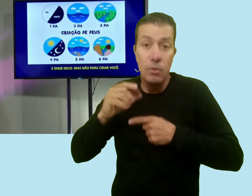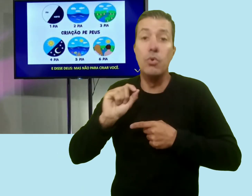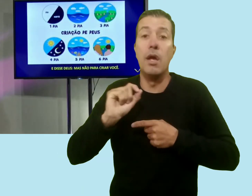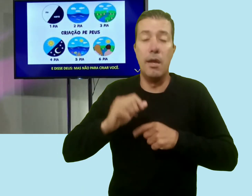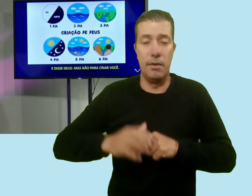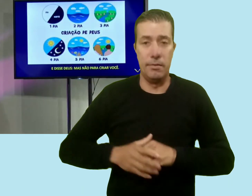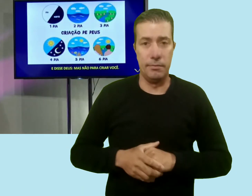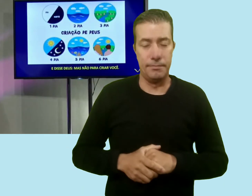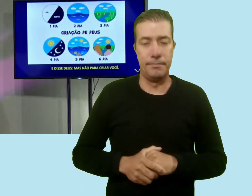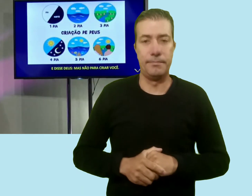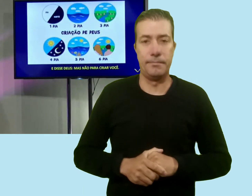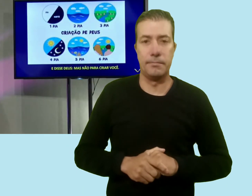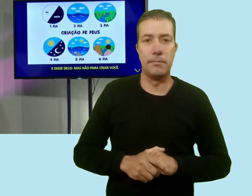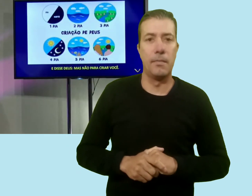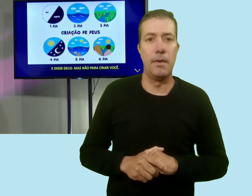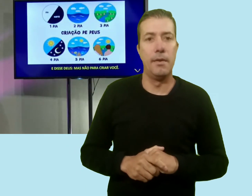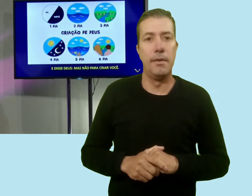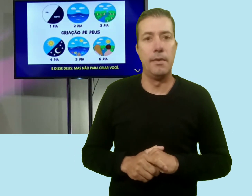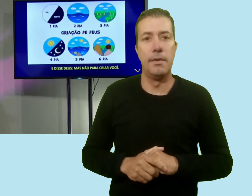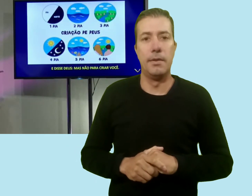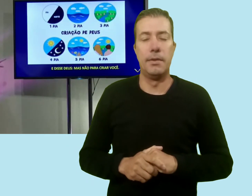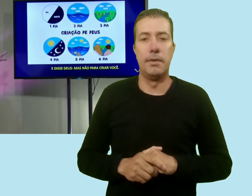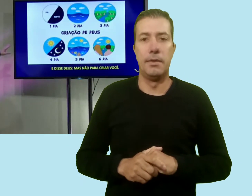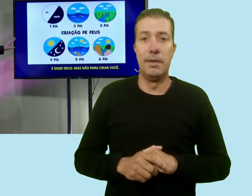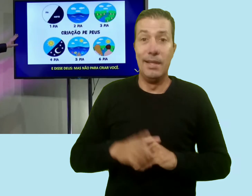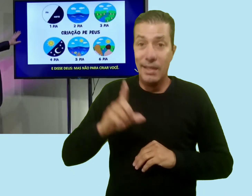passada que